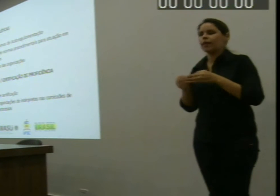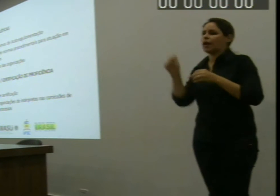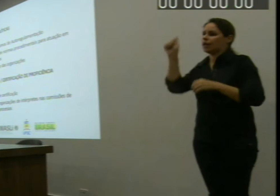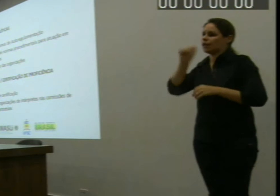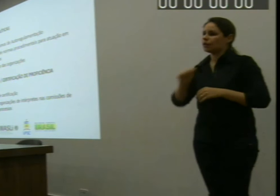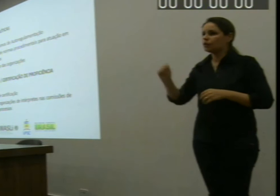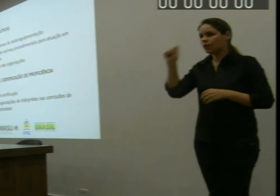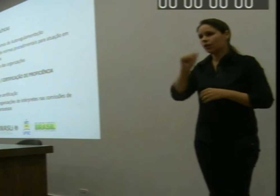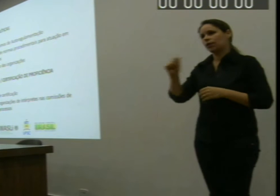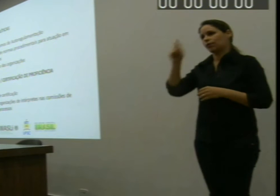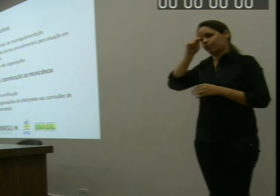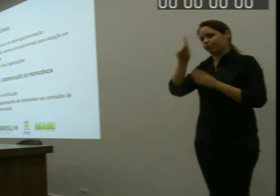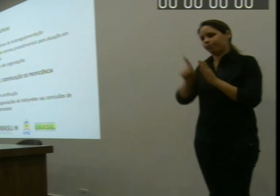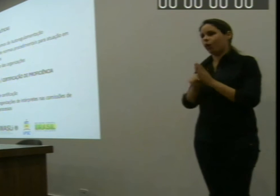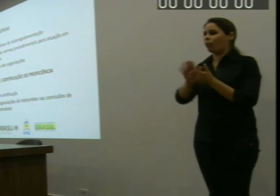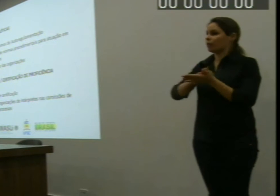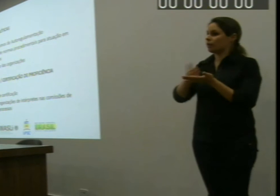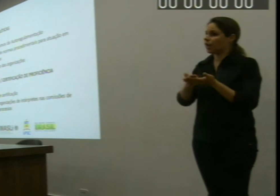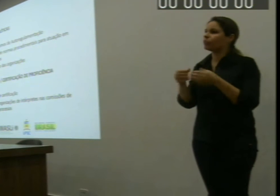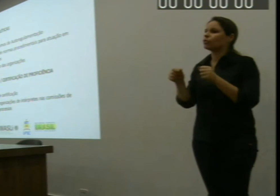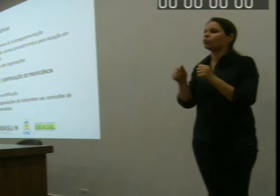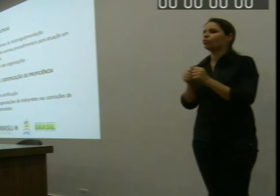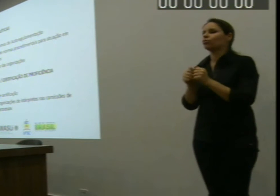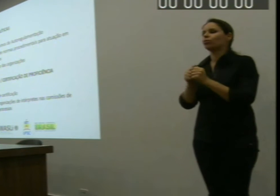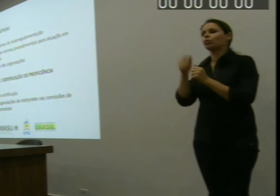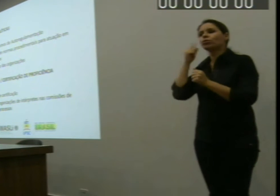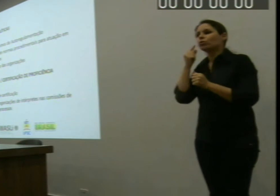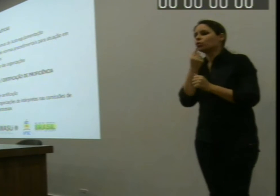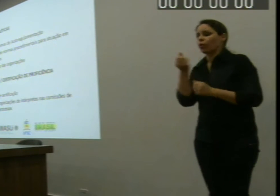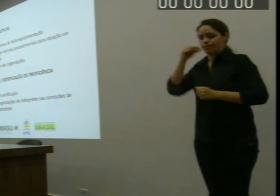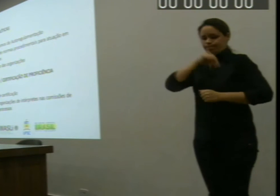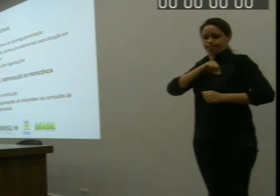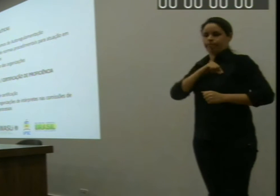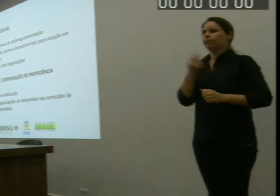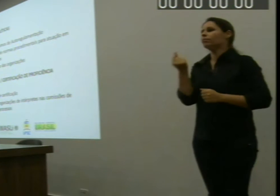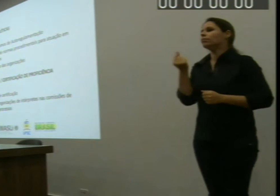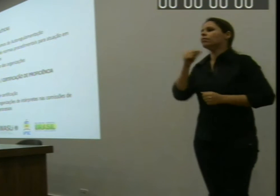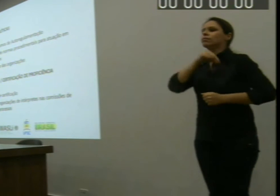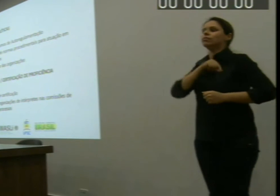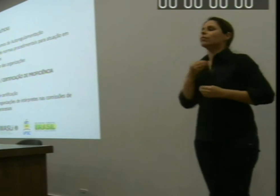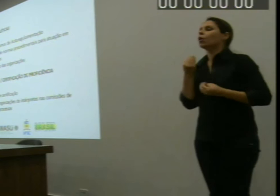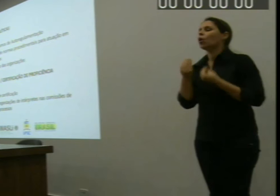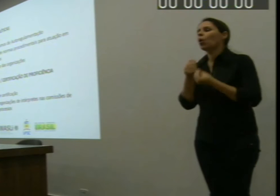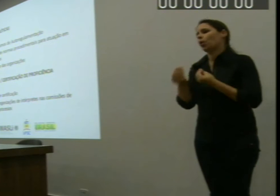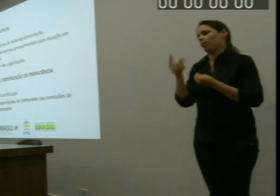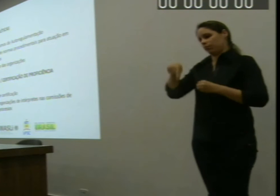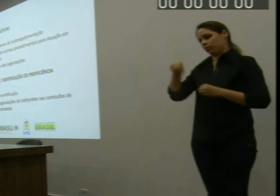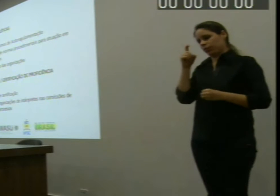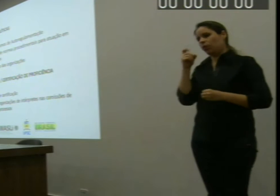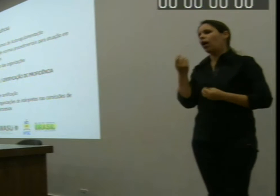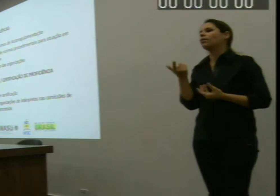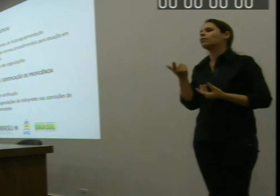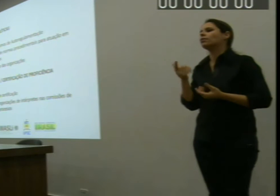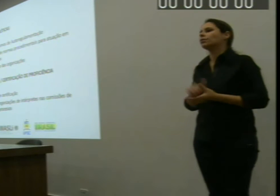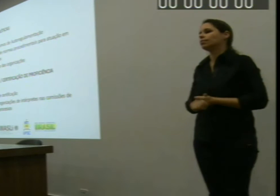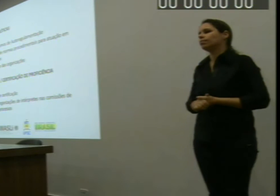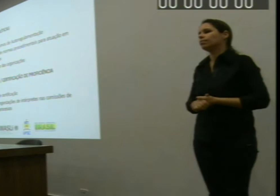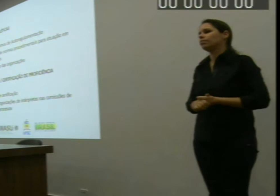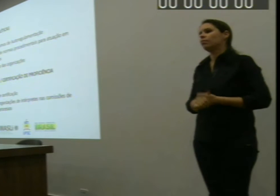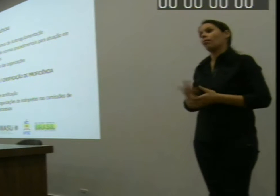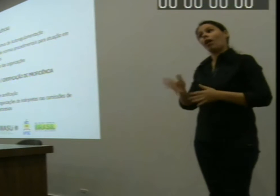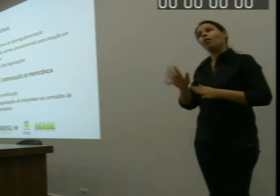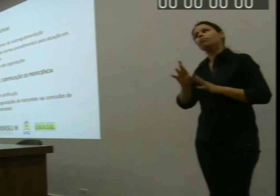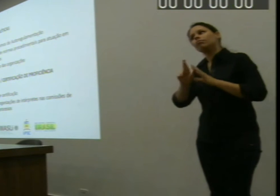surdas autossustentáveis né como que Dourados vai manter a sua Associação autosustentável infelizmente não é por